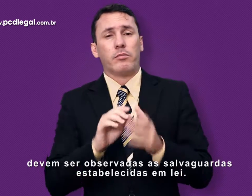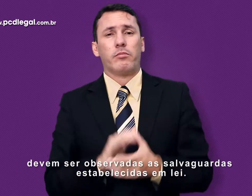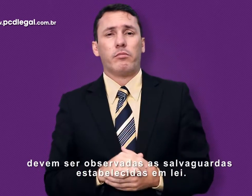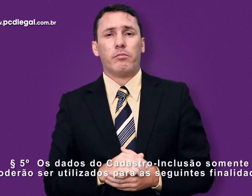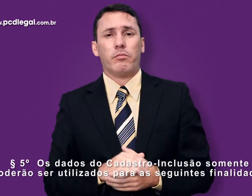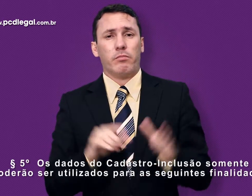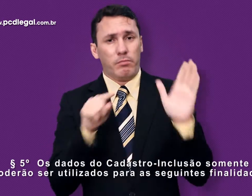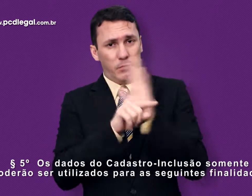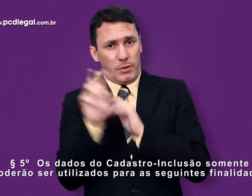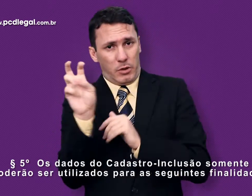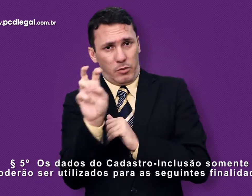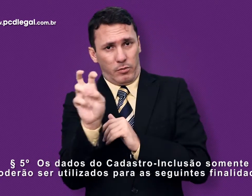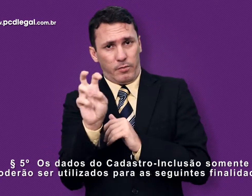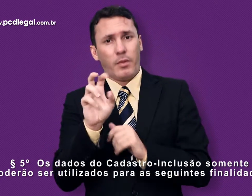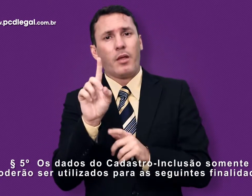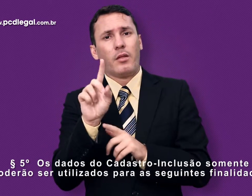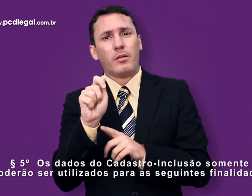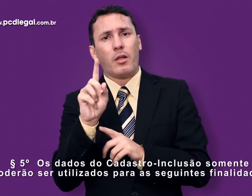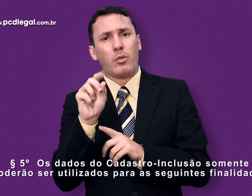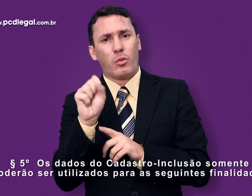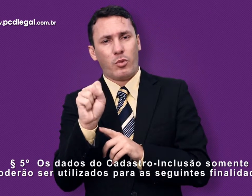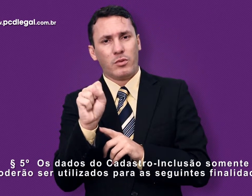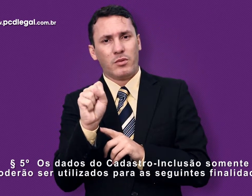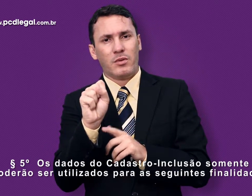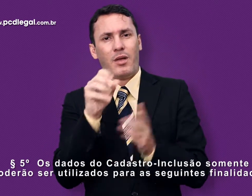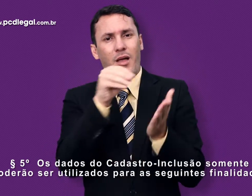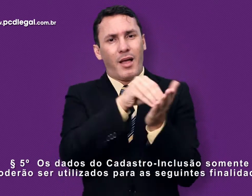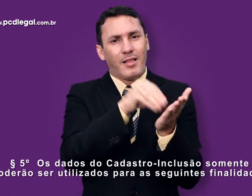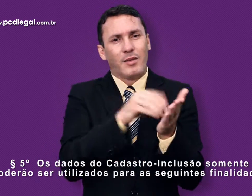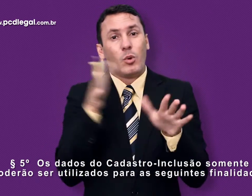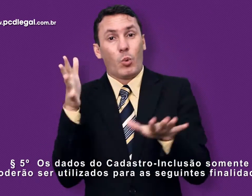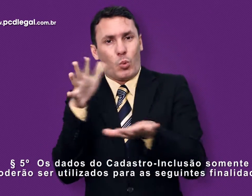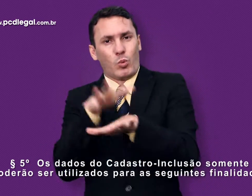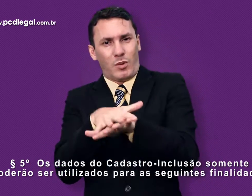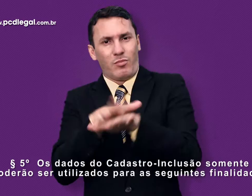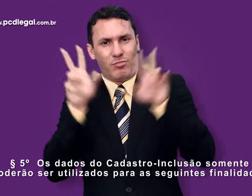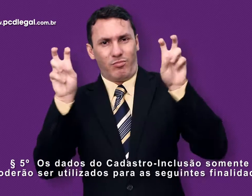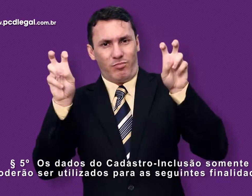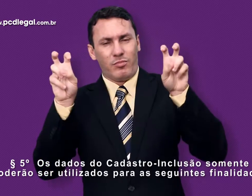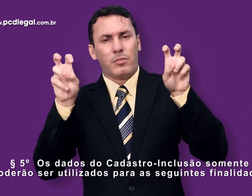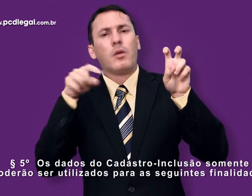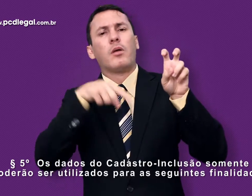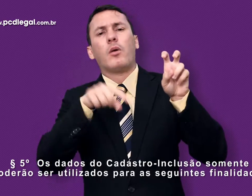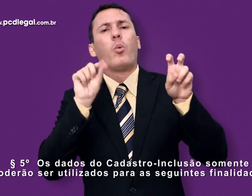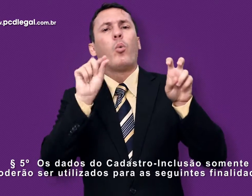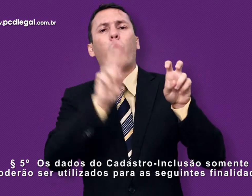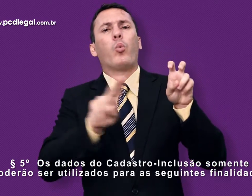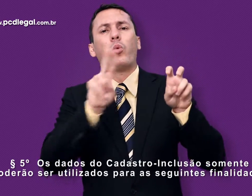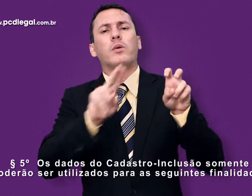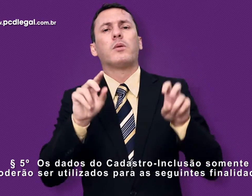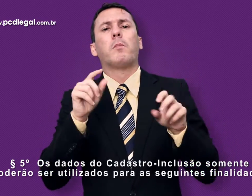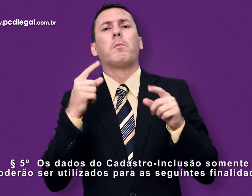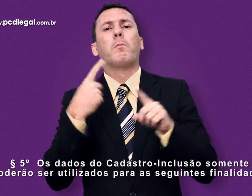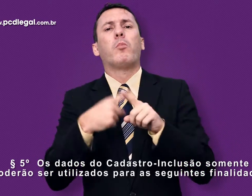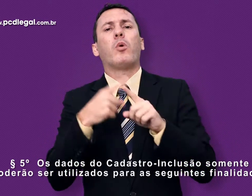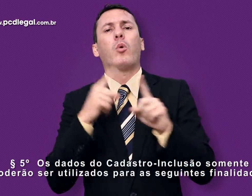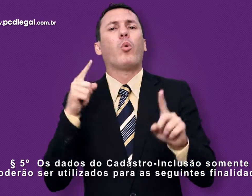lei. Parágrafo 5º. Os dados do Cadastro Inclusão somente poderão ser utilizados para as seguintes finalidades.